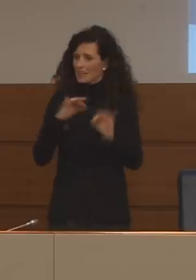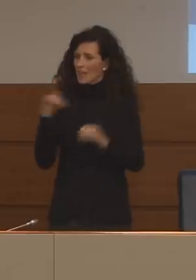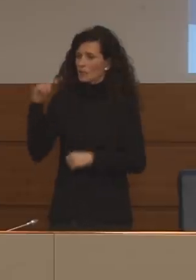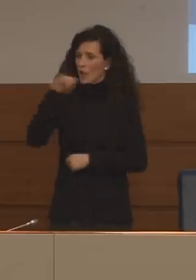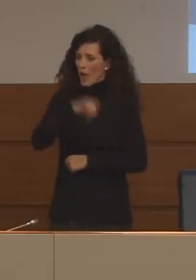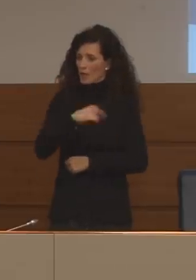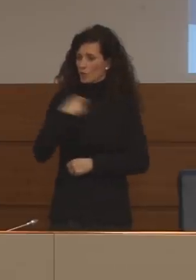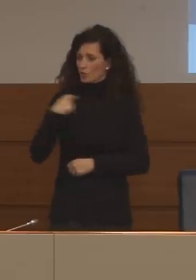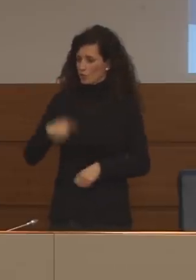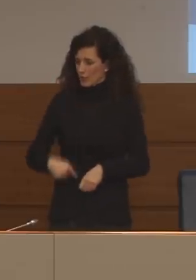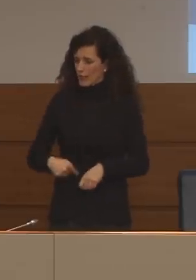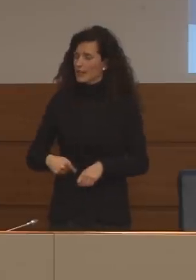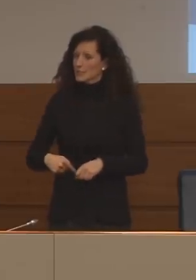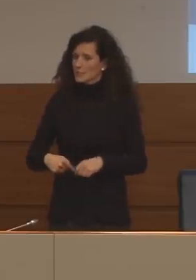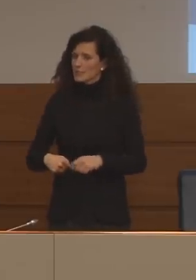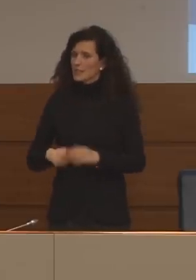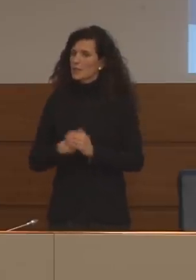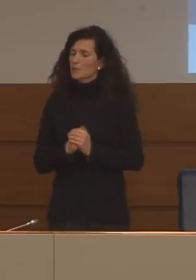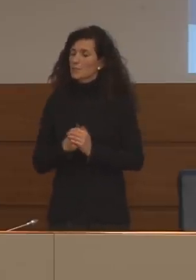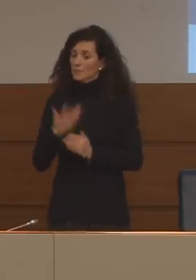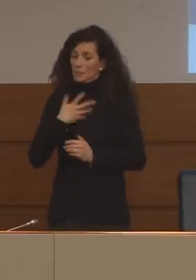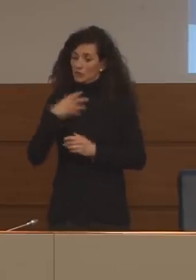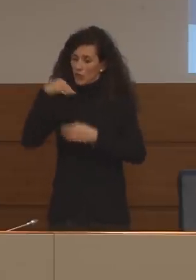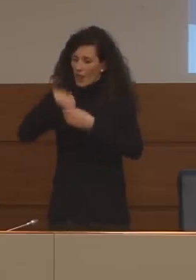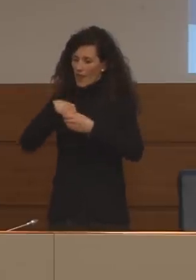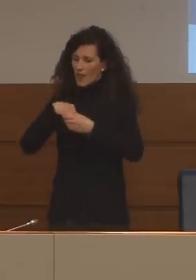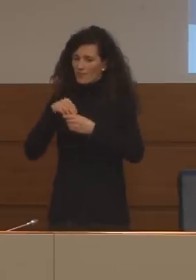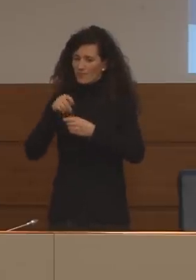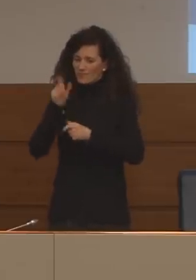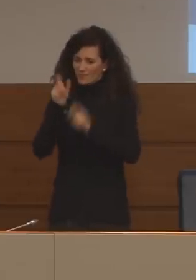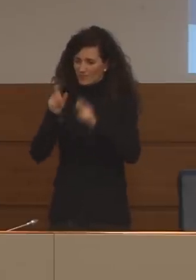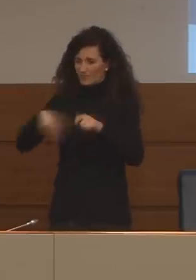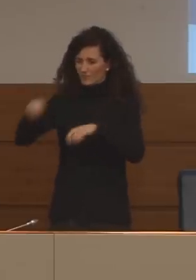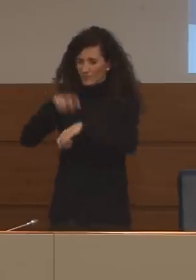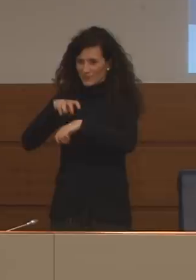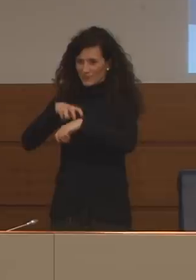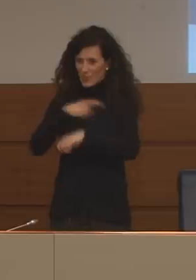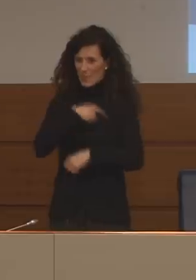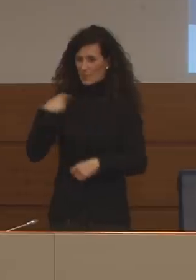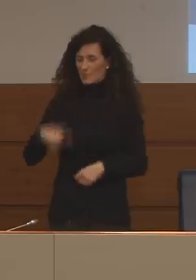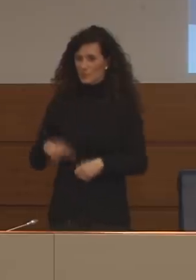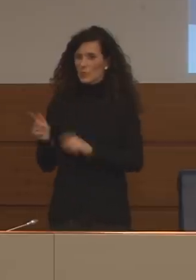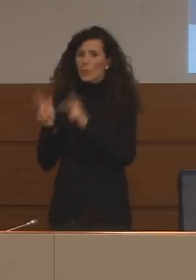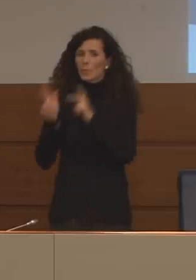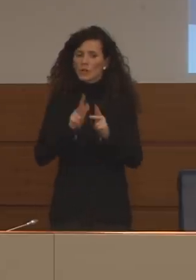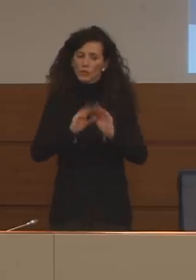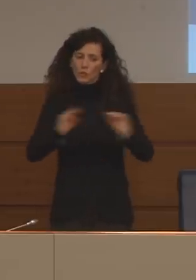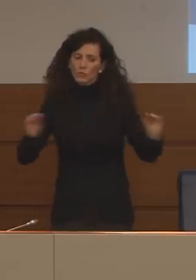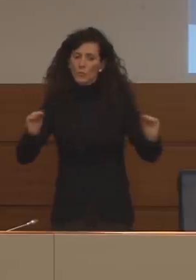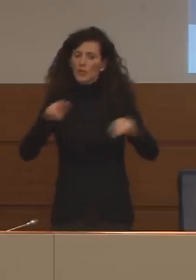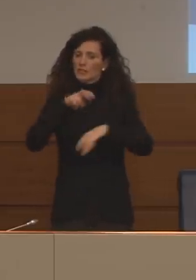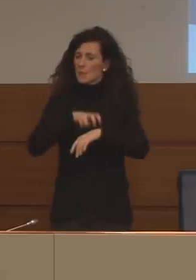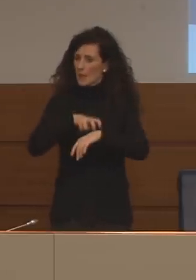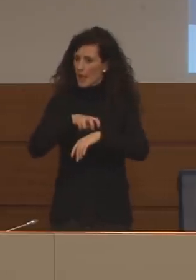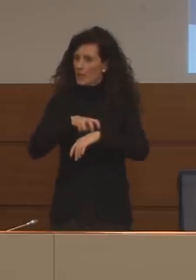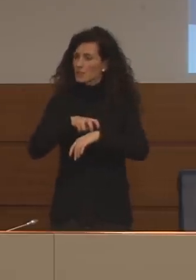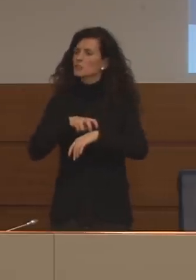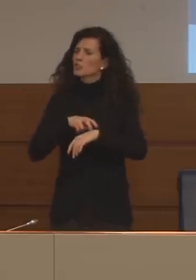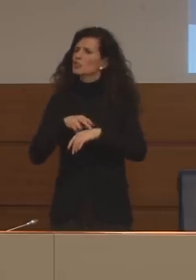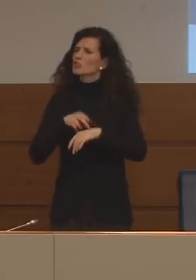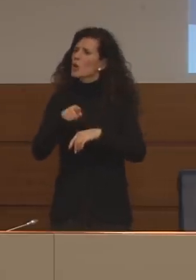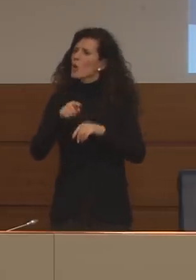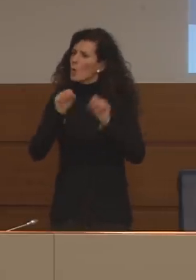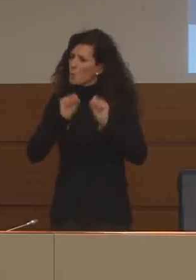le forniture mediche dentro questo aereo riescono a